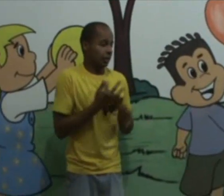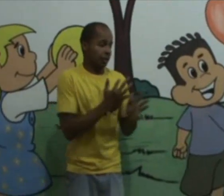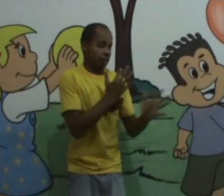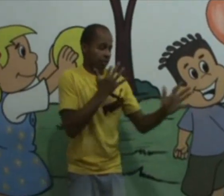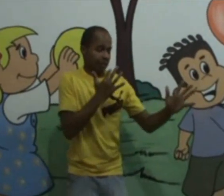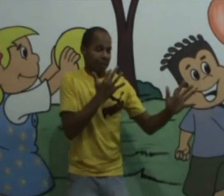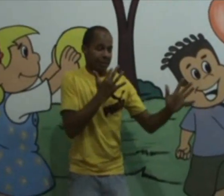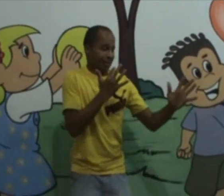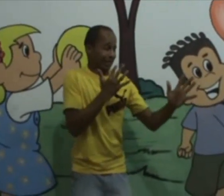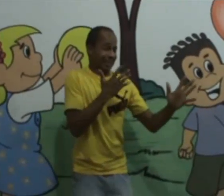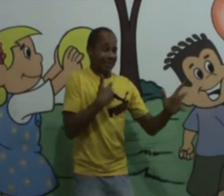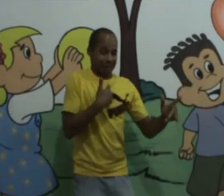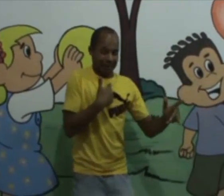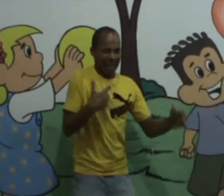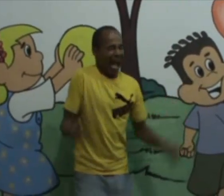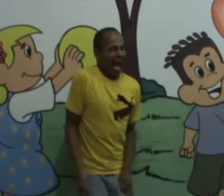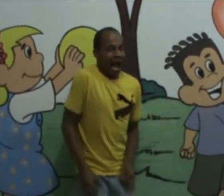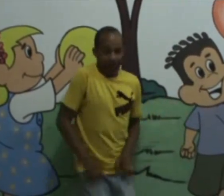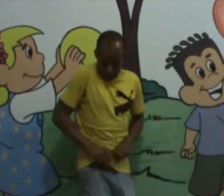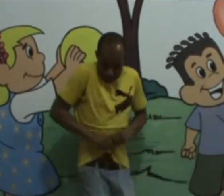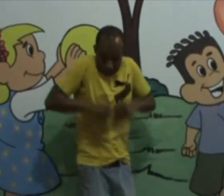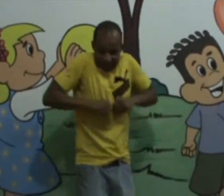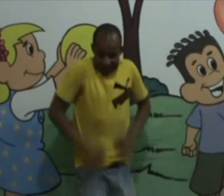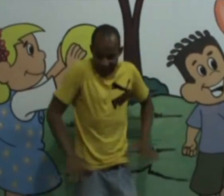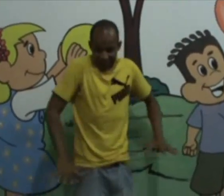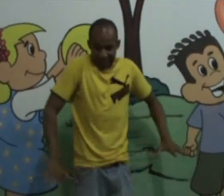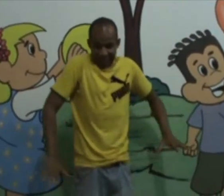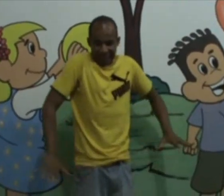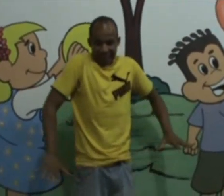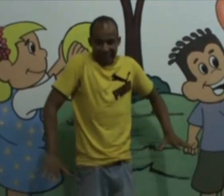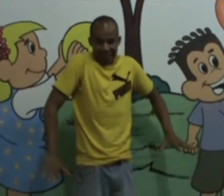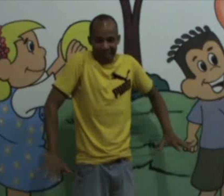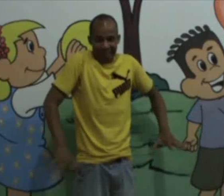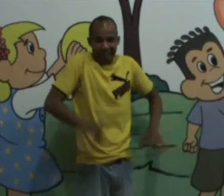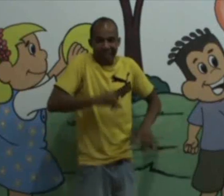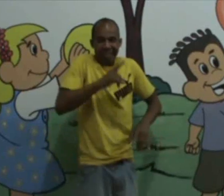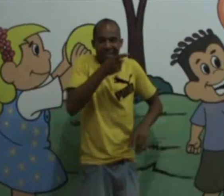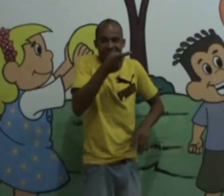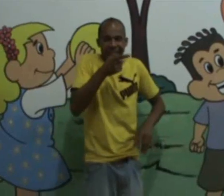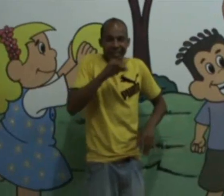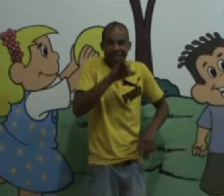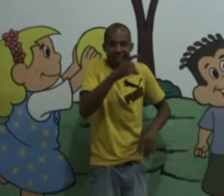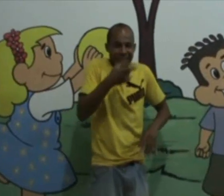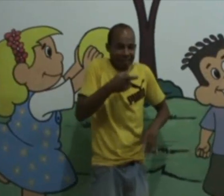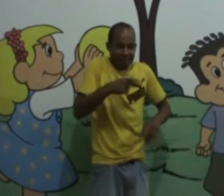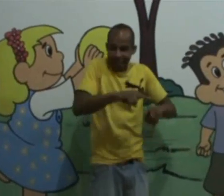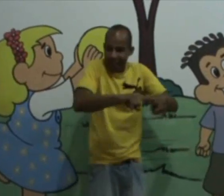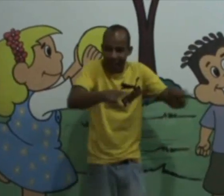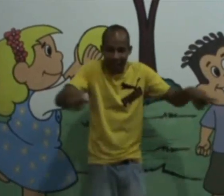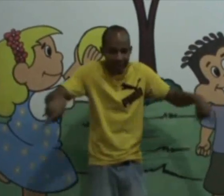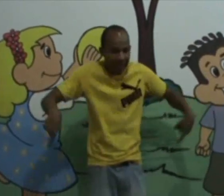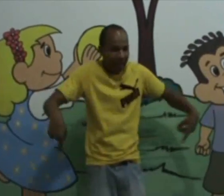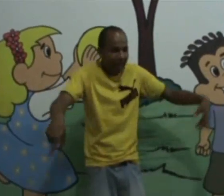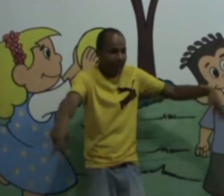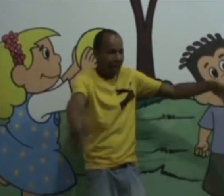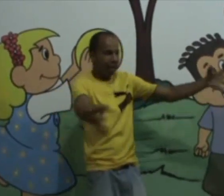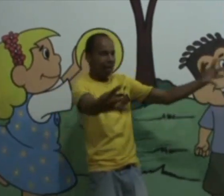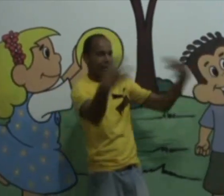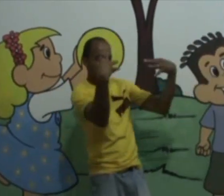que não deu. Fiz o maior xixi dentro da classe. Logo eu, que nunca fui de fazer